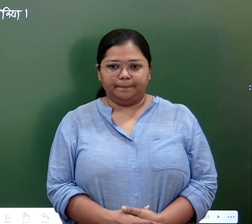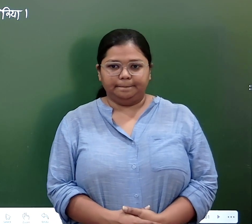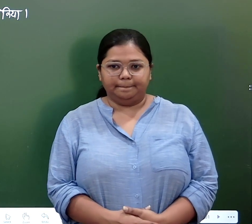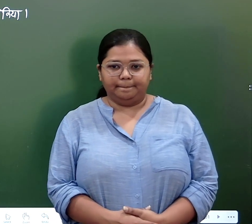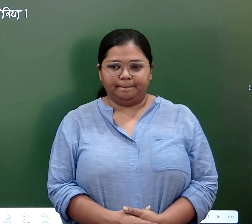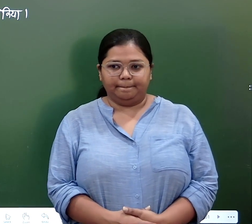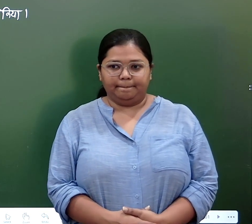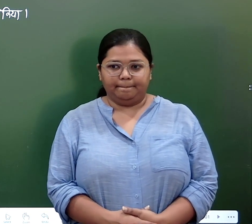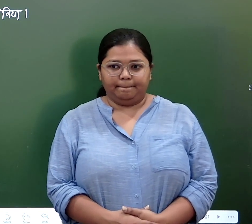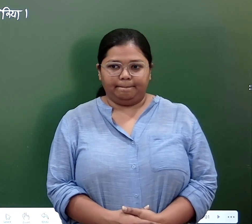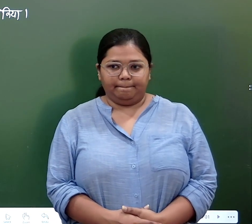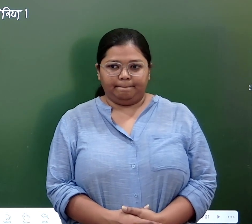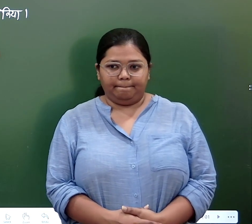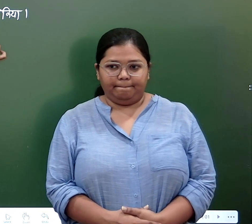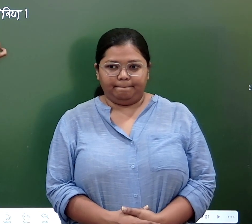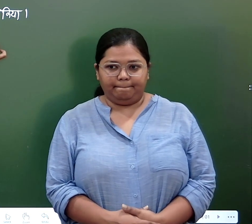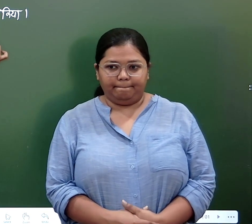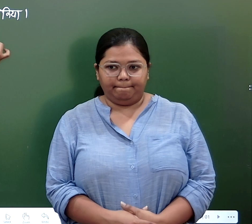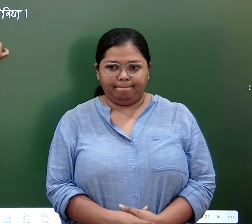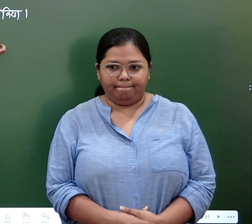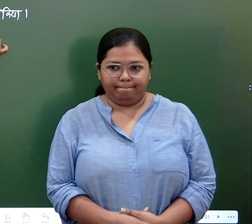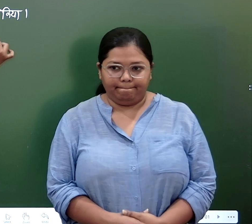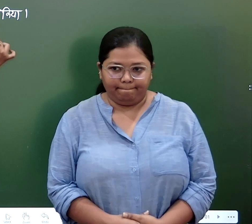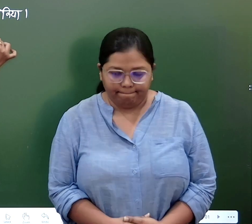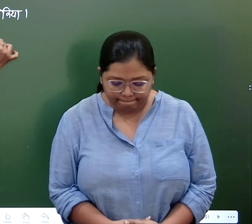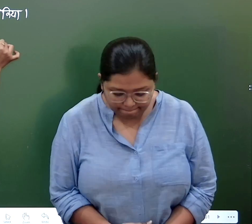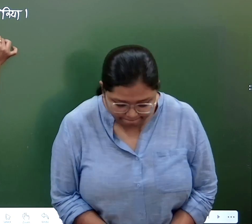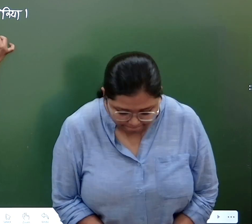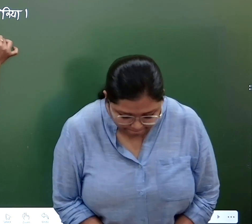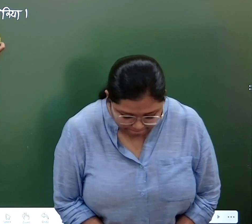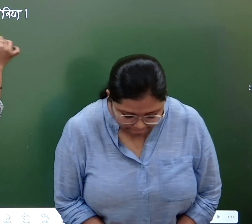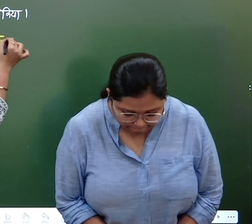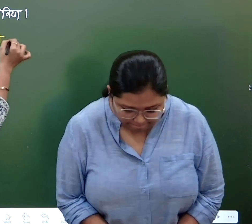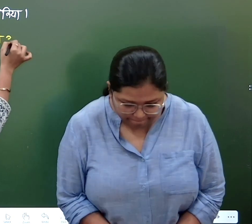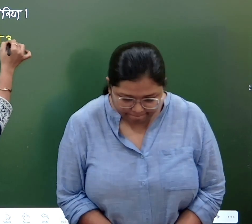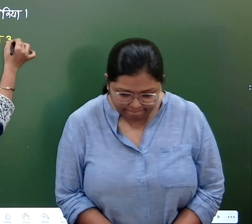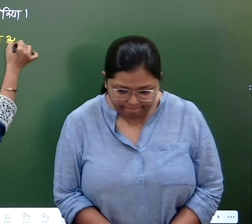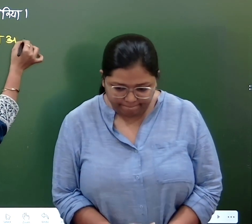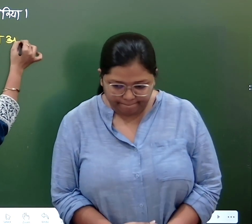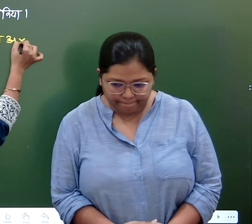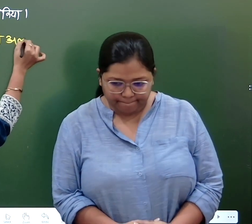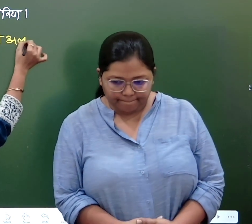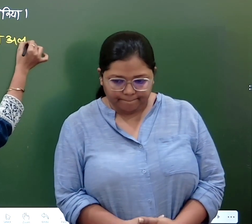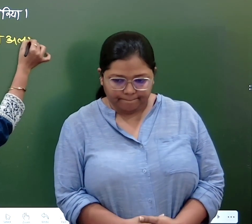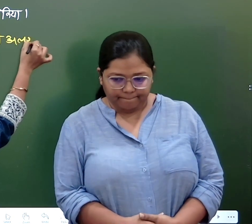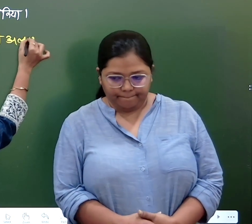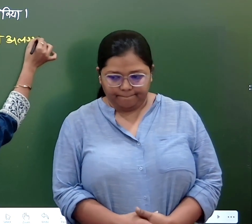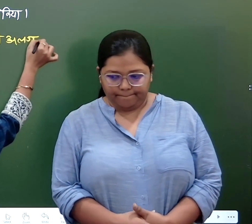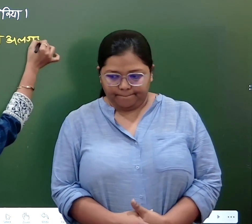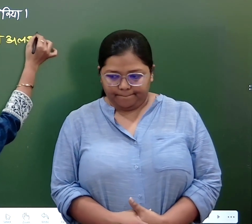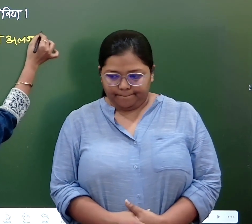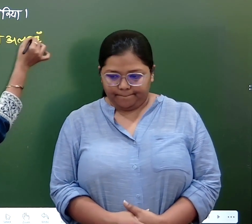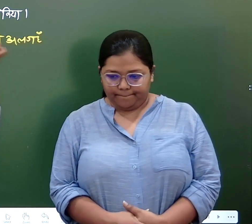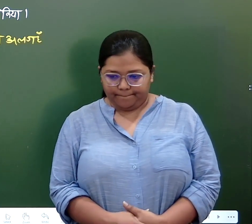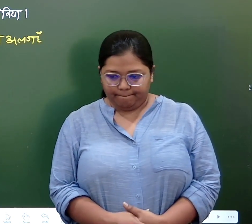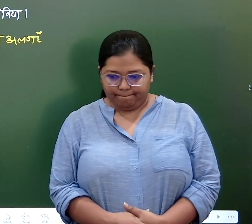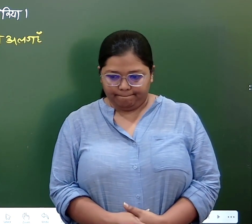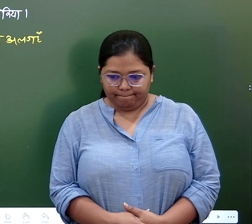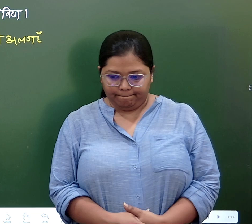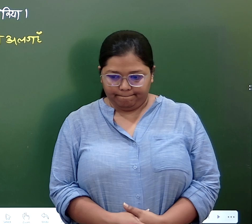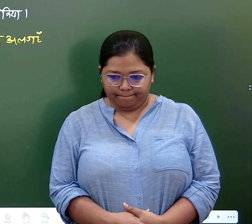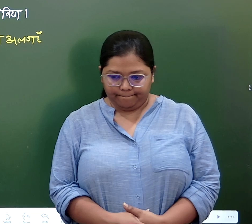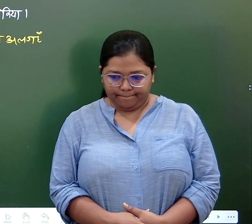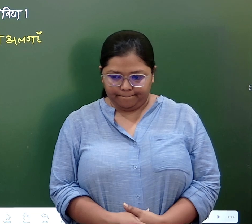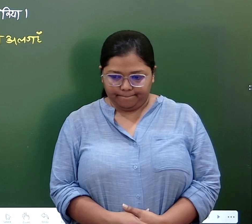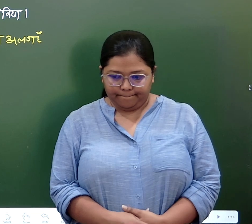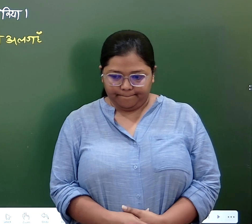परमात्मा क्या है, दोनों अलग हैं, दोनों अलग है और दोनों का